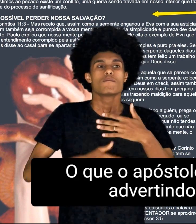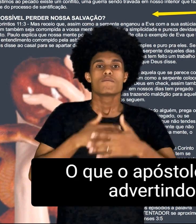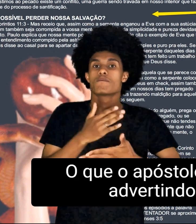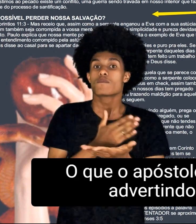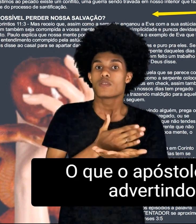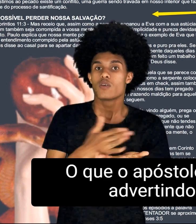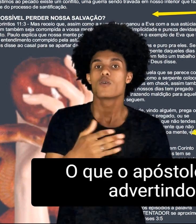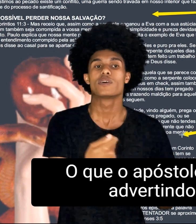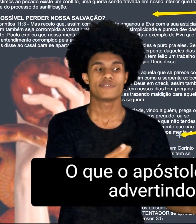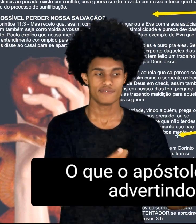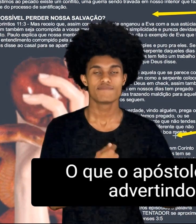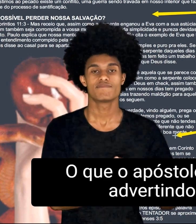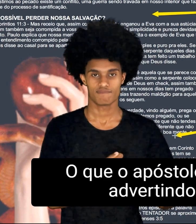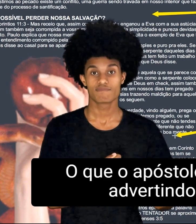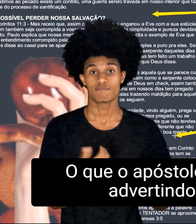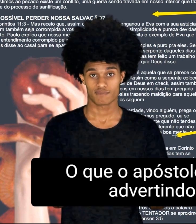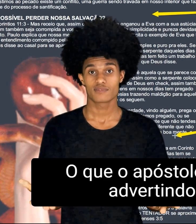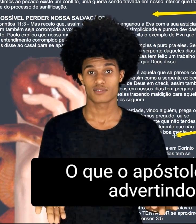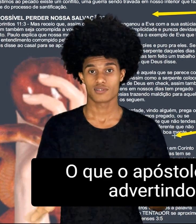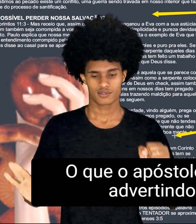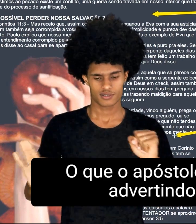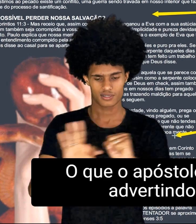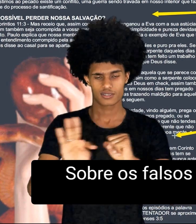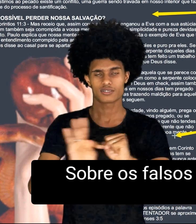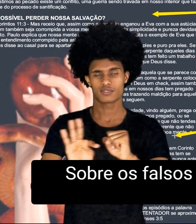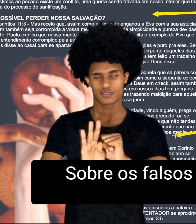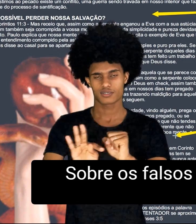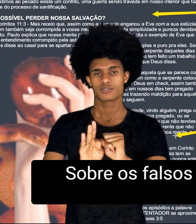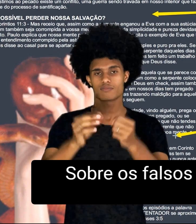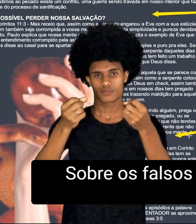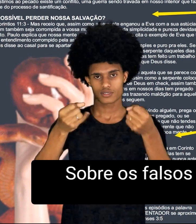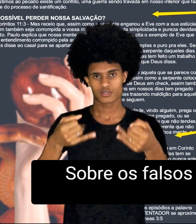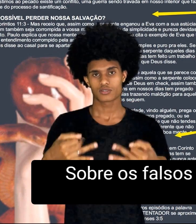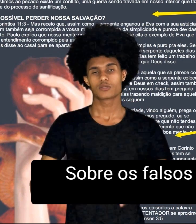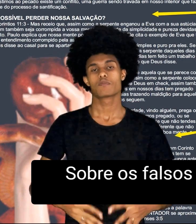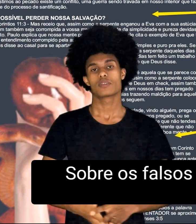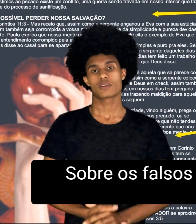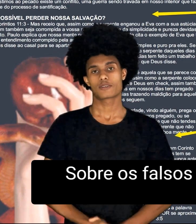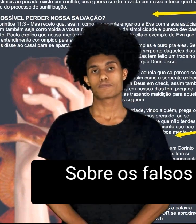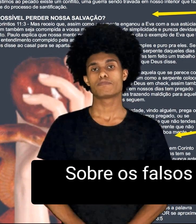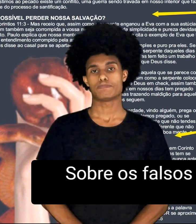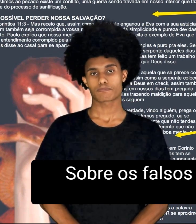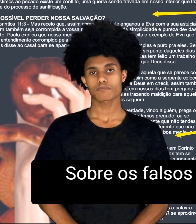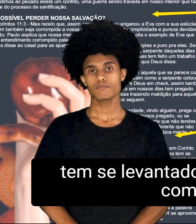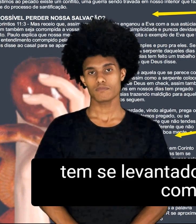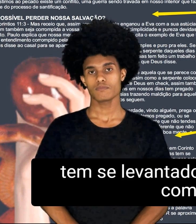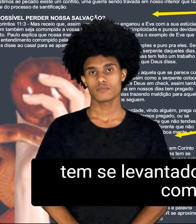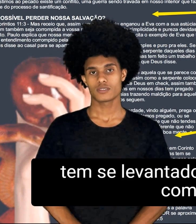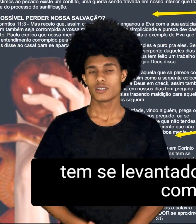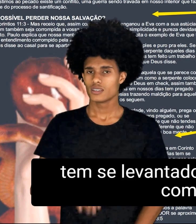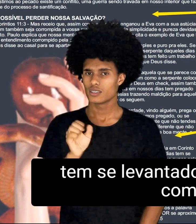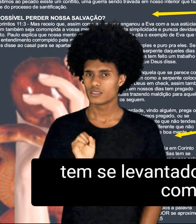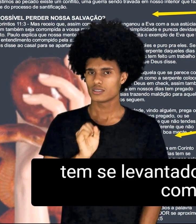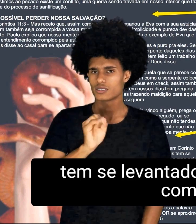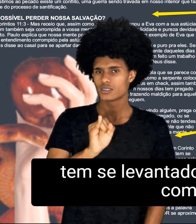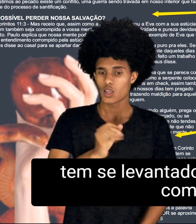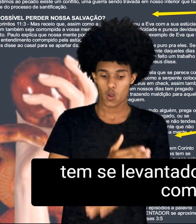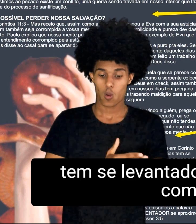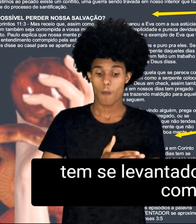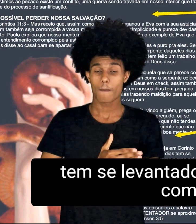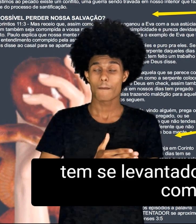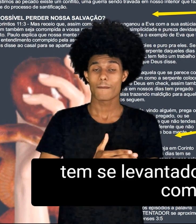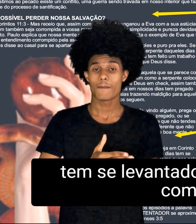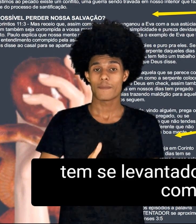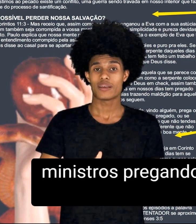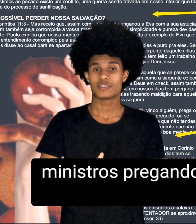vocês, o que o apóstolo Paulo está fazendo? Ele está divertindo a igreja de Corinto sobre os falsos ministros. Em nossos dias também tem se levantado uma grandiosa apostasia